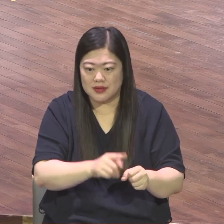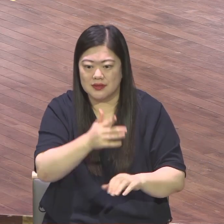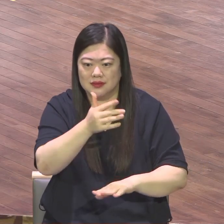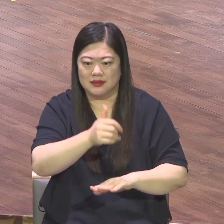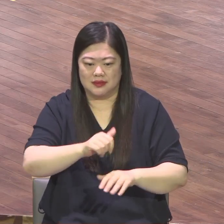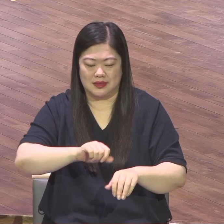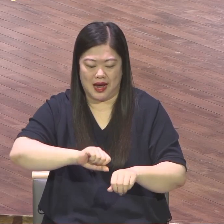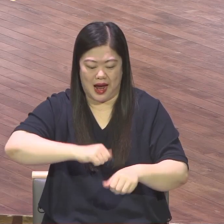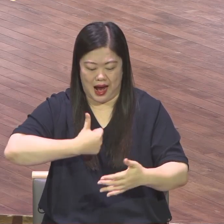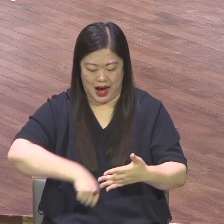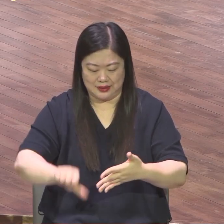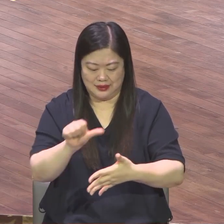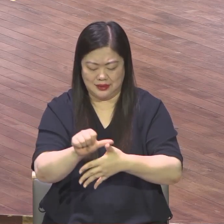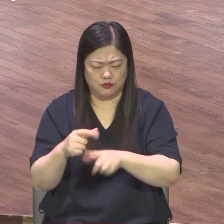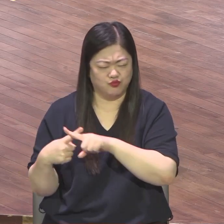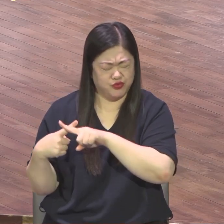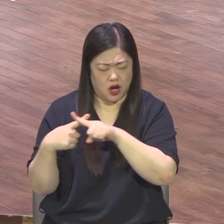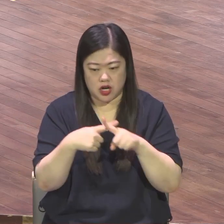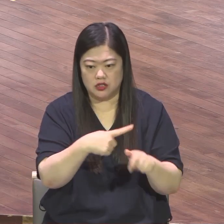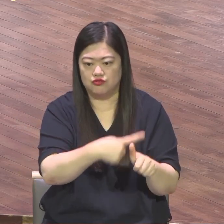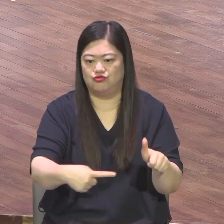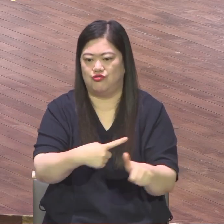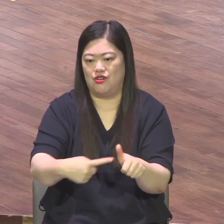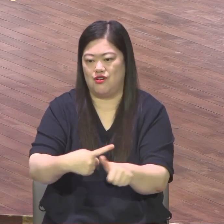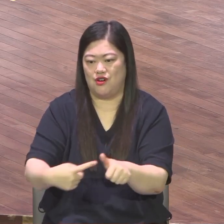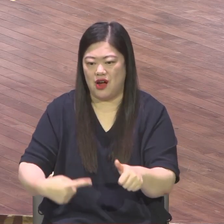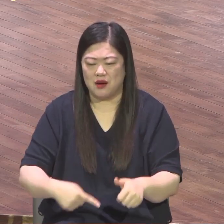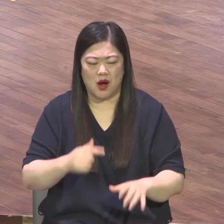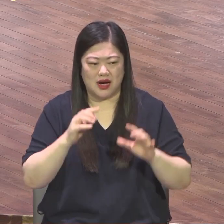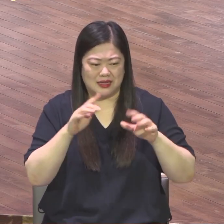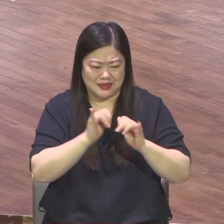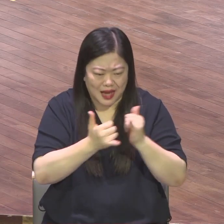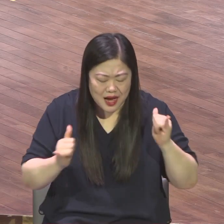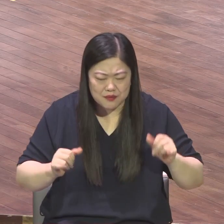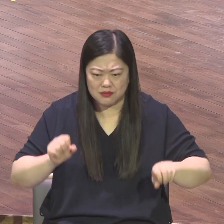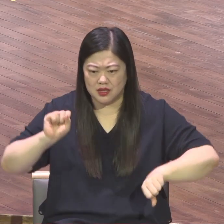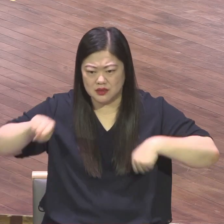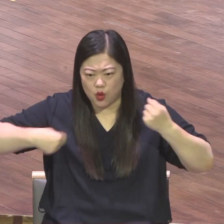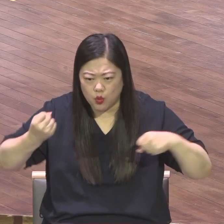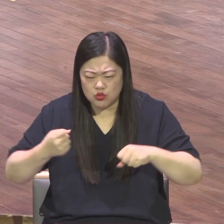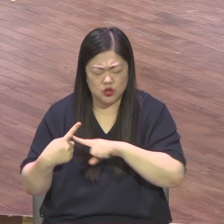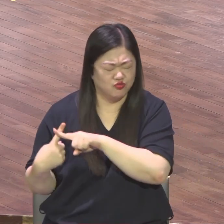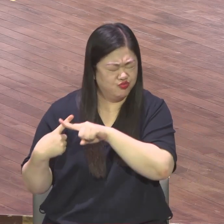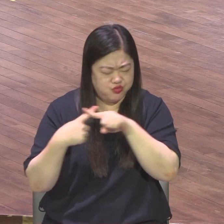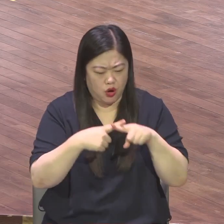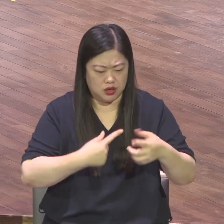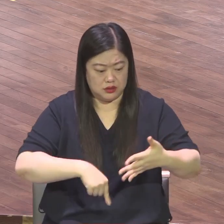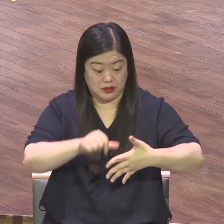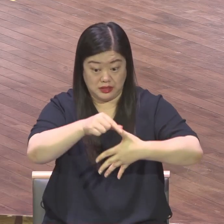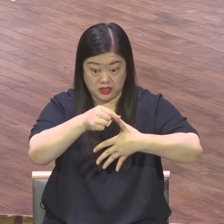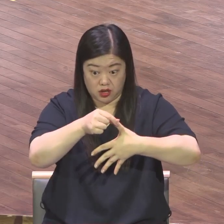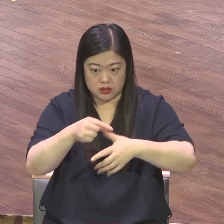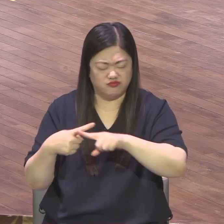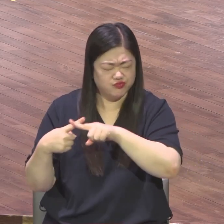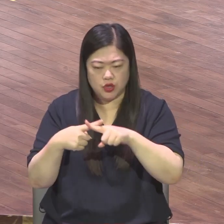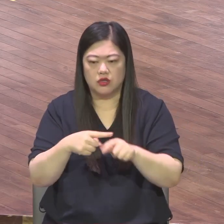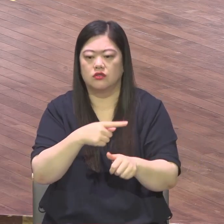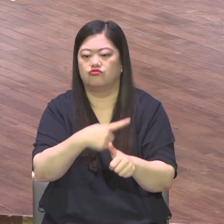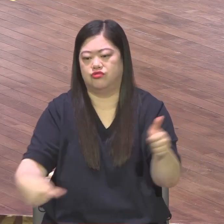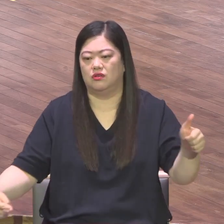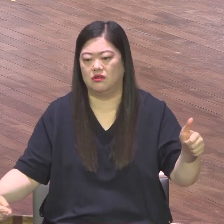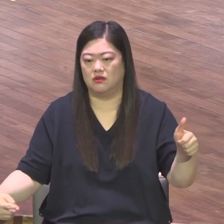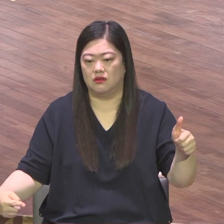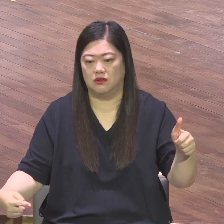싹 다 장남 다 죽이는 겁니다. 집안의 장남들은 다 죽이는 거예요. 그게 마지막 재앙입니다. 왜냐? 자꾸 말을 안